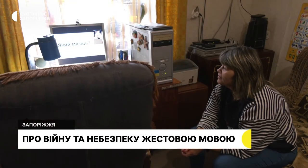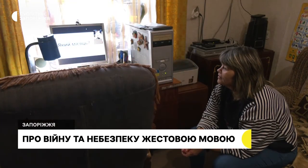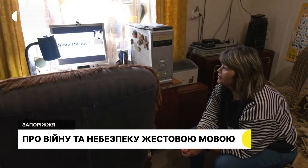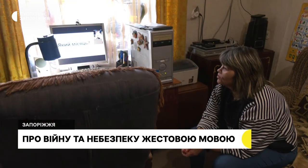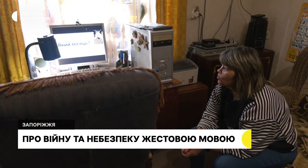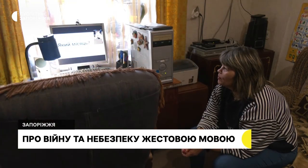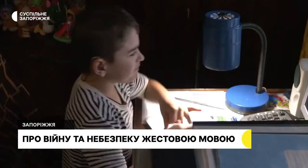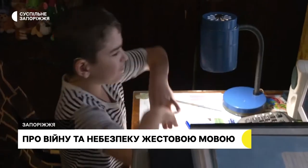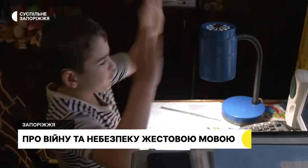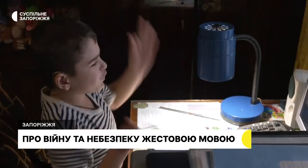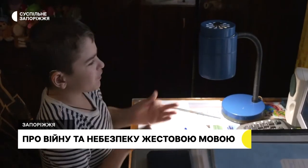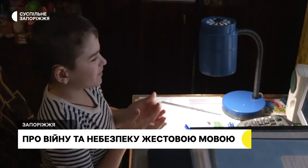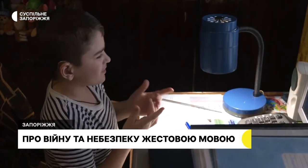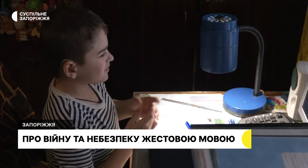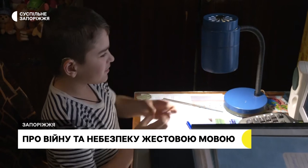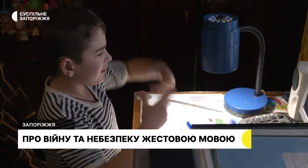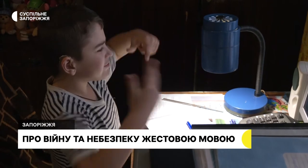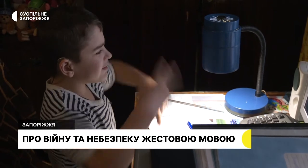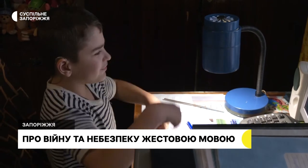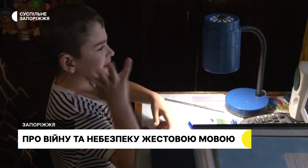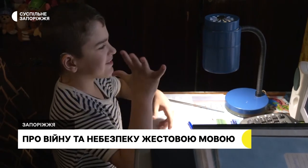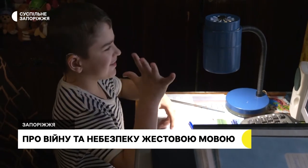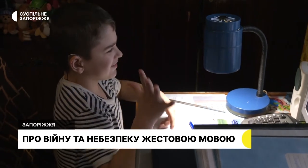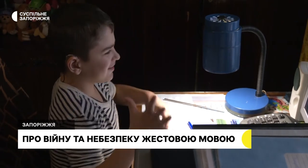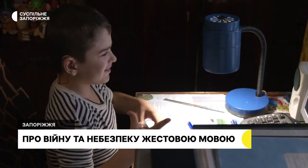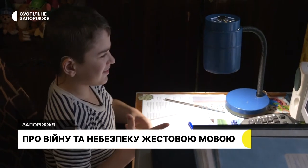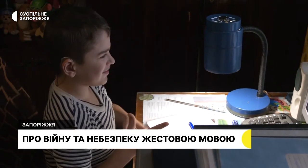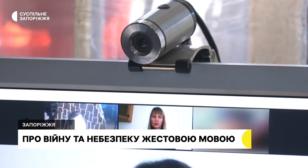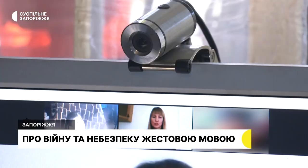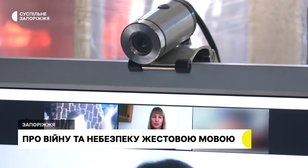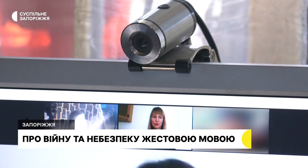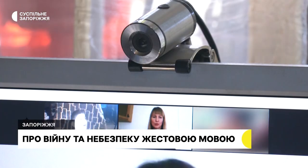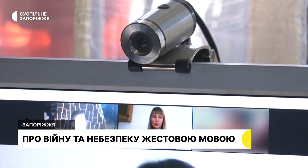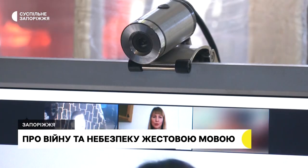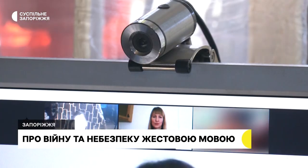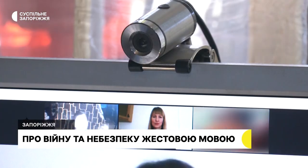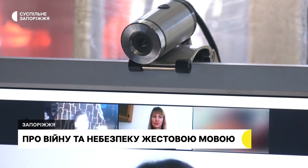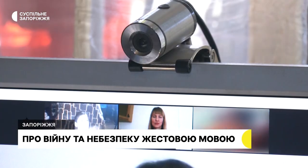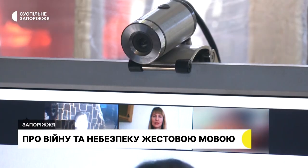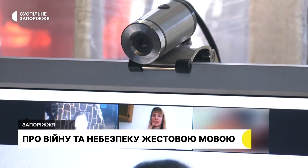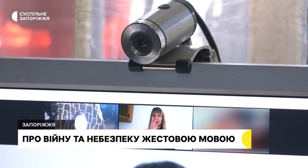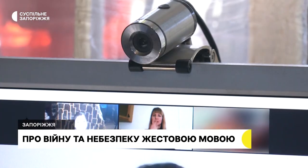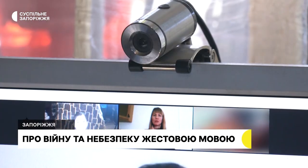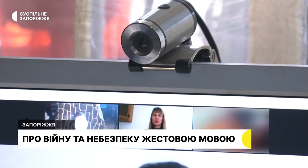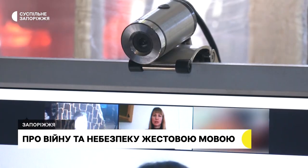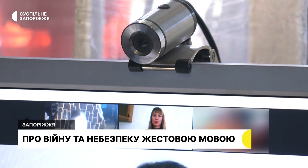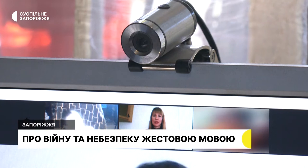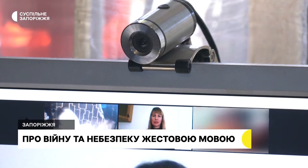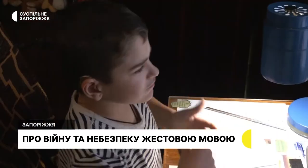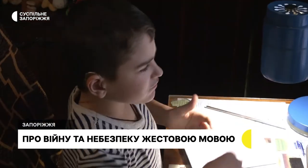опановує жестову мову, аби полегшити спілкування сина з учителем під час дистанційного навчання. Бублики